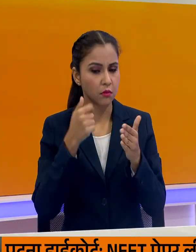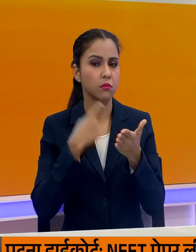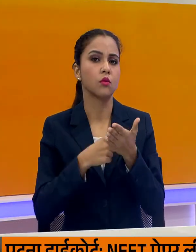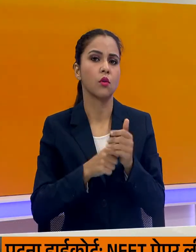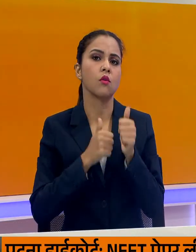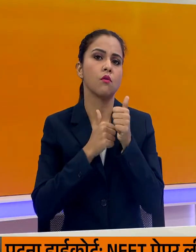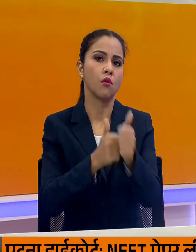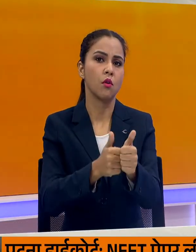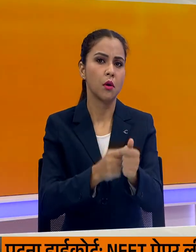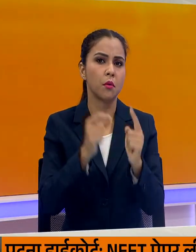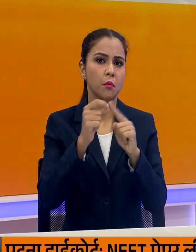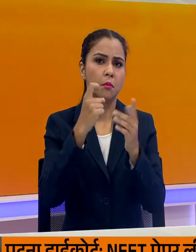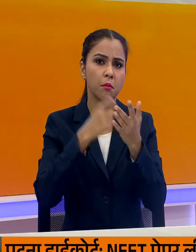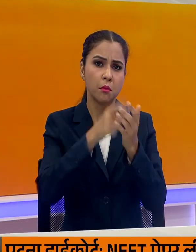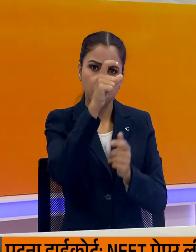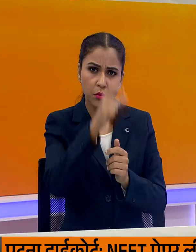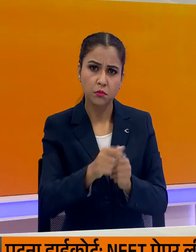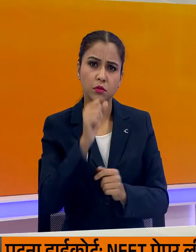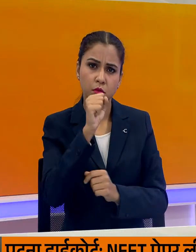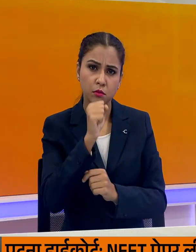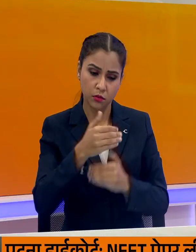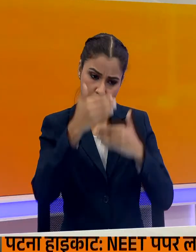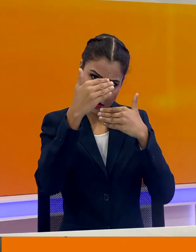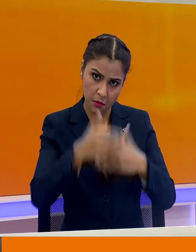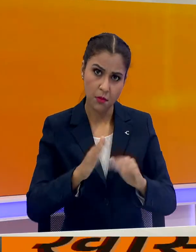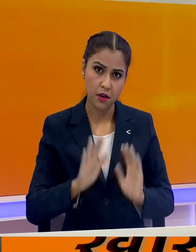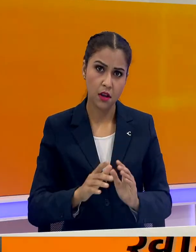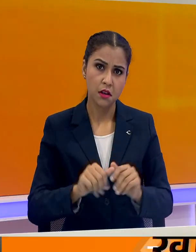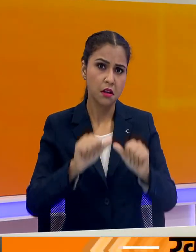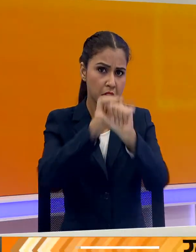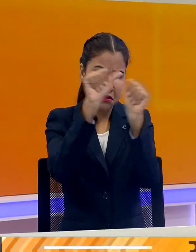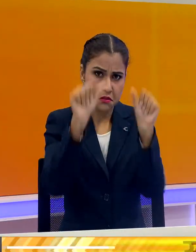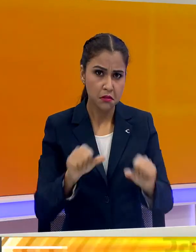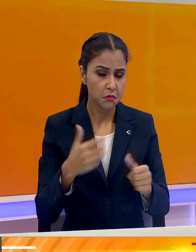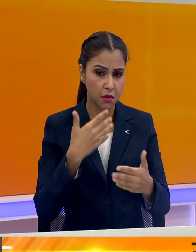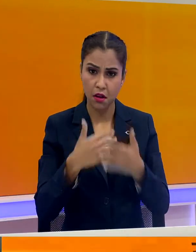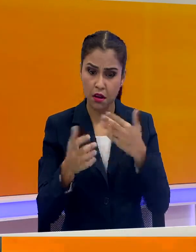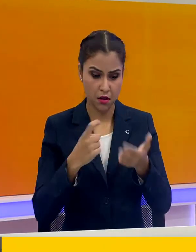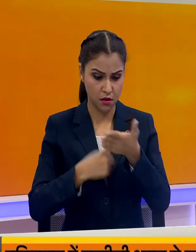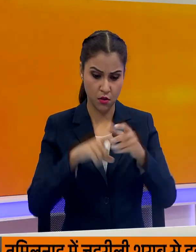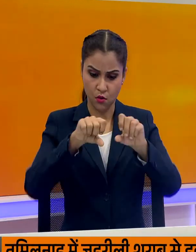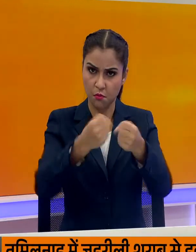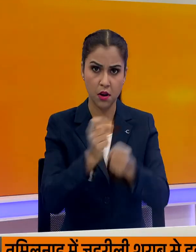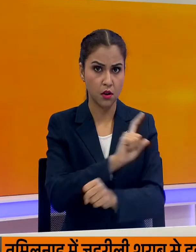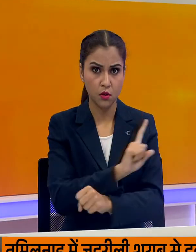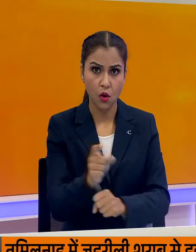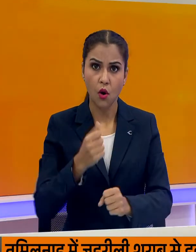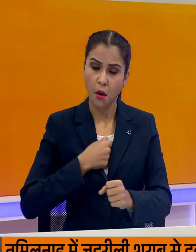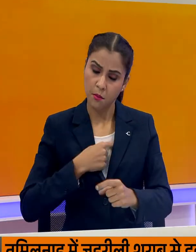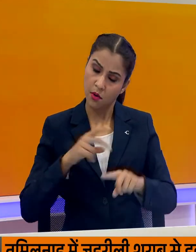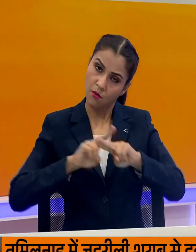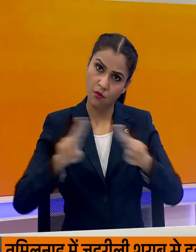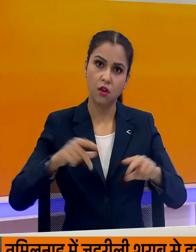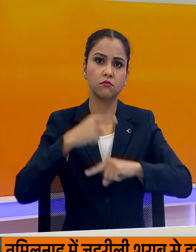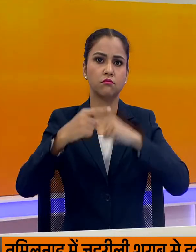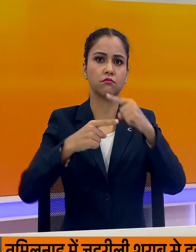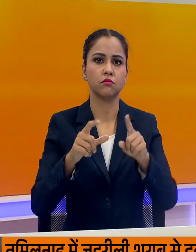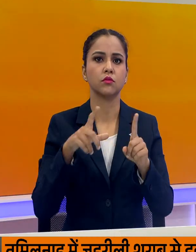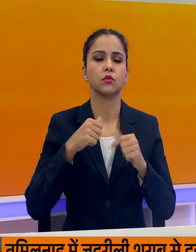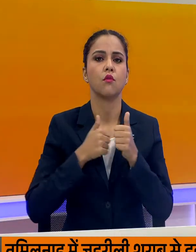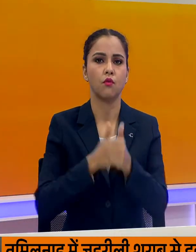प्रोटेम स्पीकर की भूमिका सीमित है। यहाँ सिस्टम का कोई भी उल्लंघन नहीं हुआ है। हमने परंपरा का पालन किया